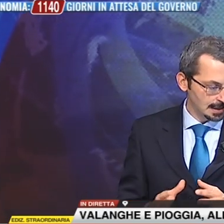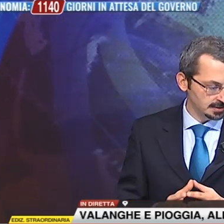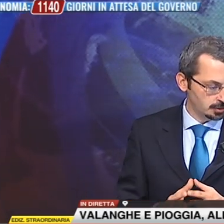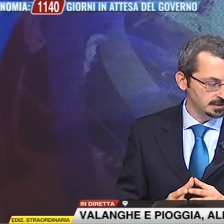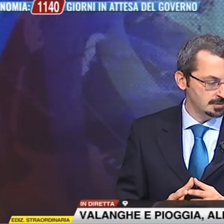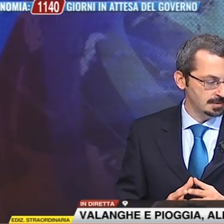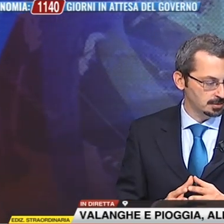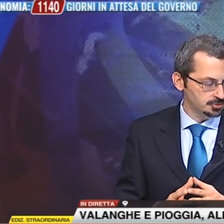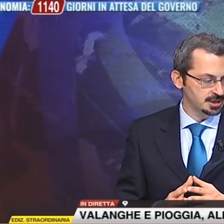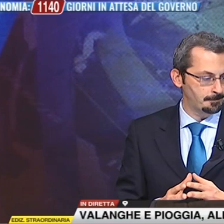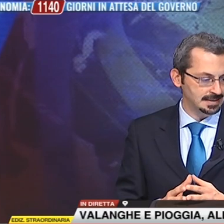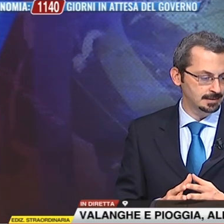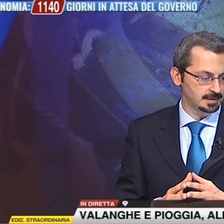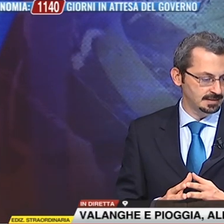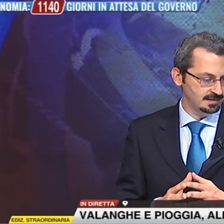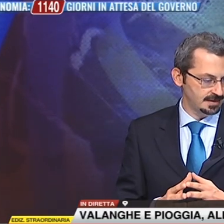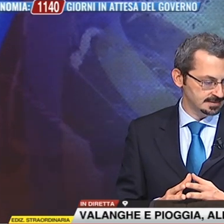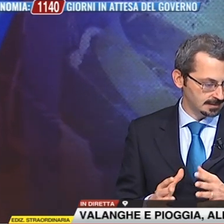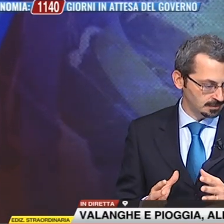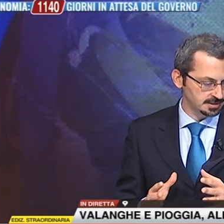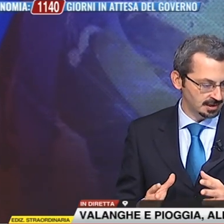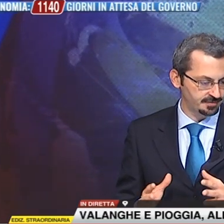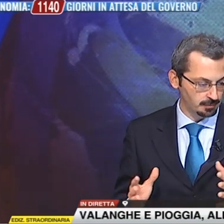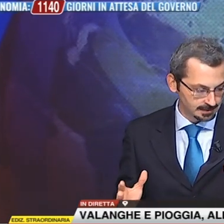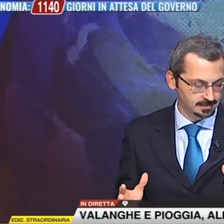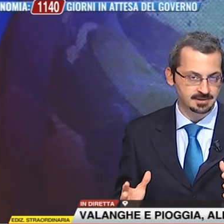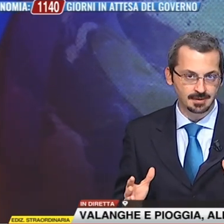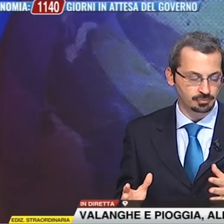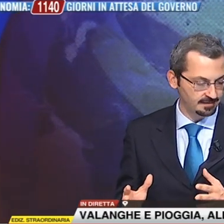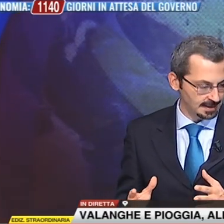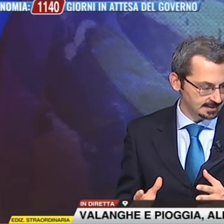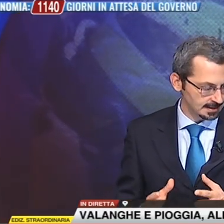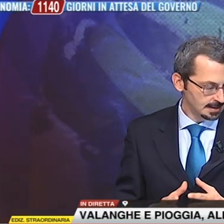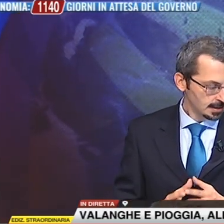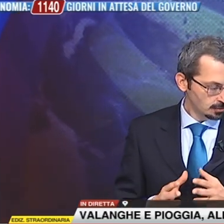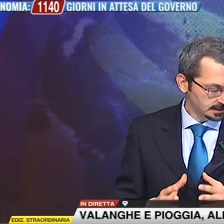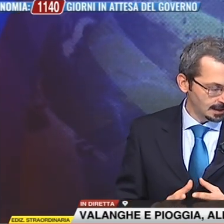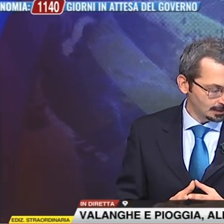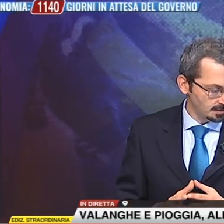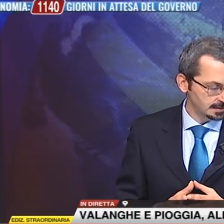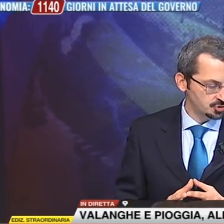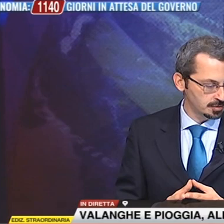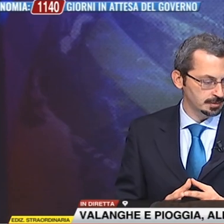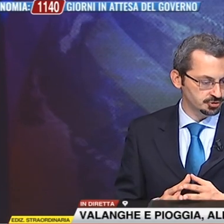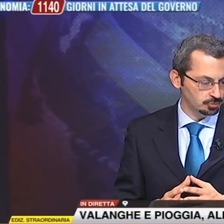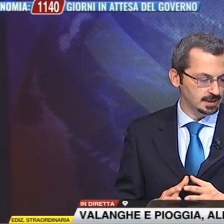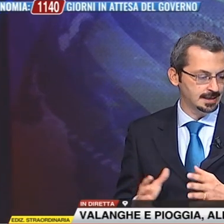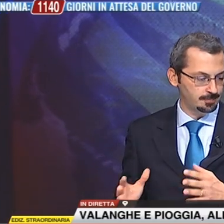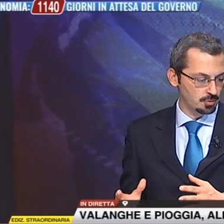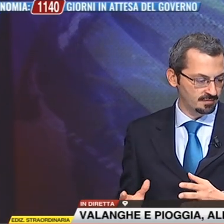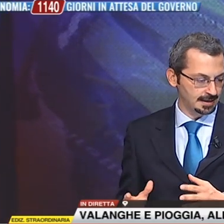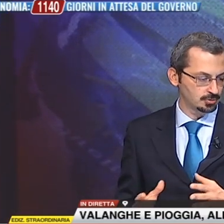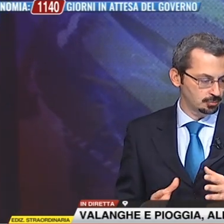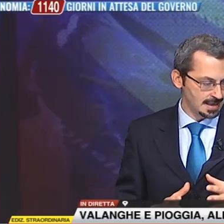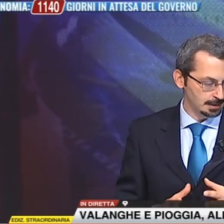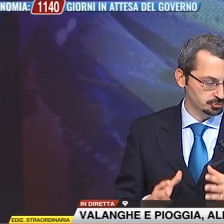linee a causa delle condizioni meteorologiche particolarmente avverse. Tra queste c'è la frequentatissima Udine-Venezia, con i treni che attualmente circolano solo tra il